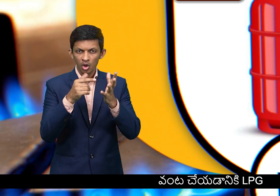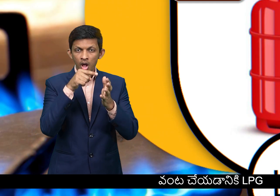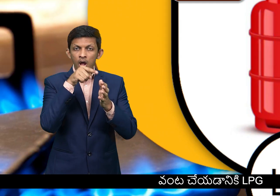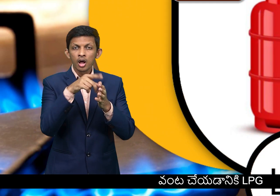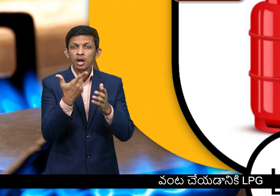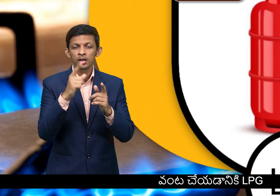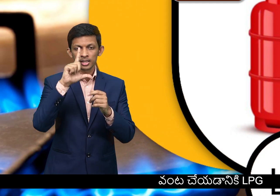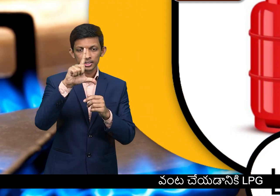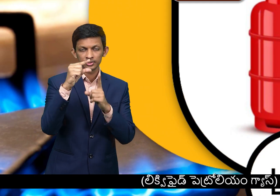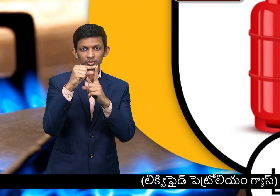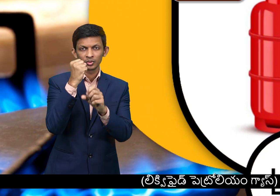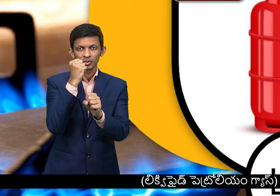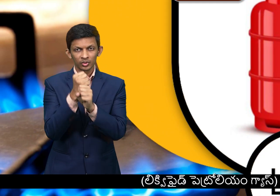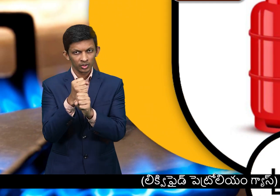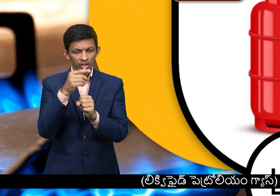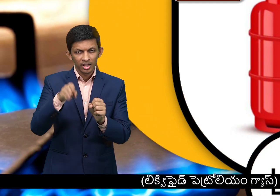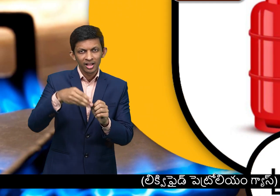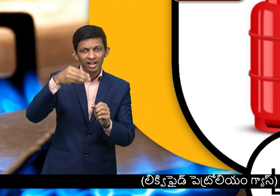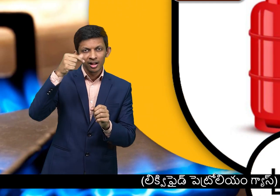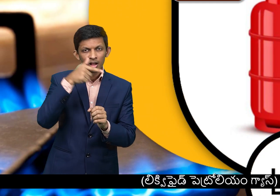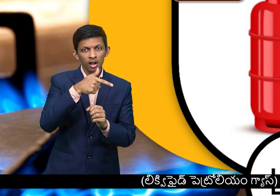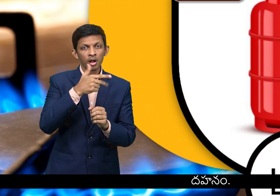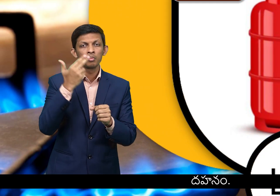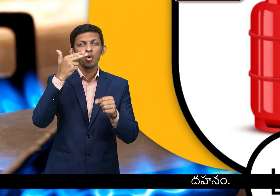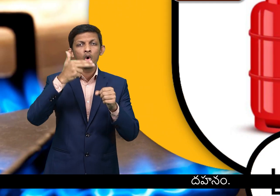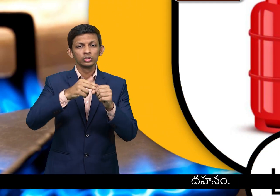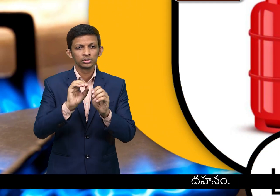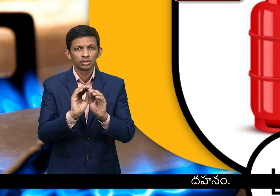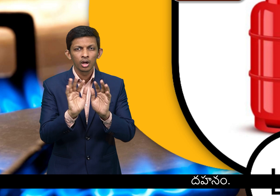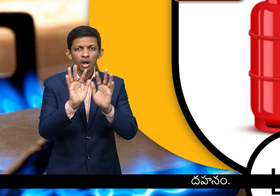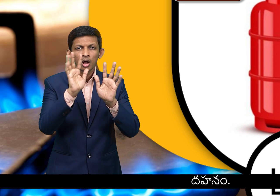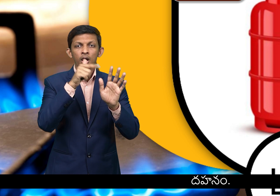వంట చేయడానికి ఎల్పిజి లిక్విడ్ పెట్రోలియం గ్యాస్ దహనం,